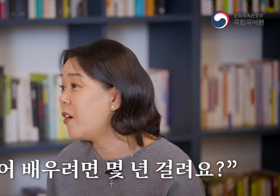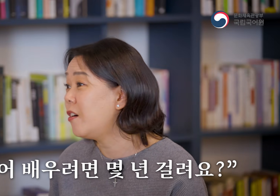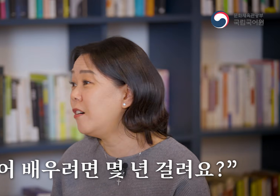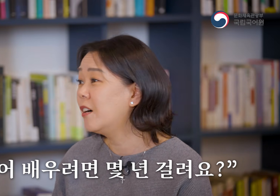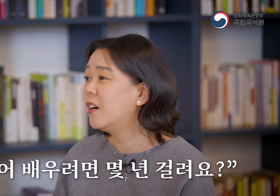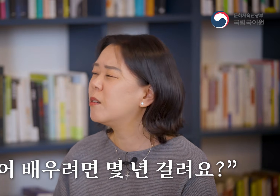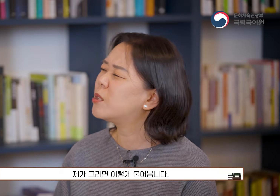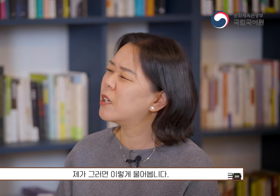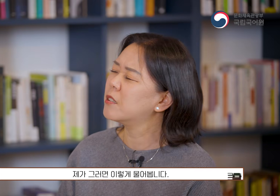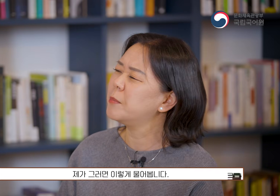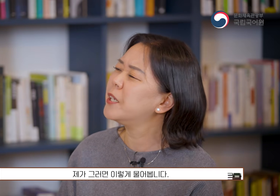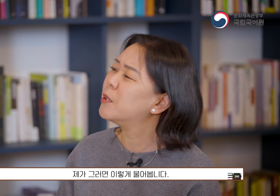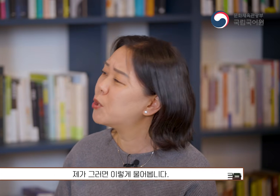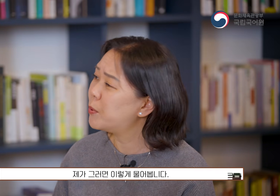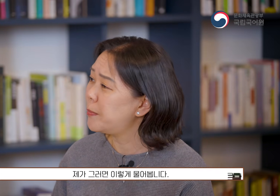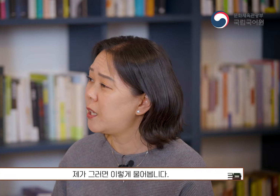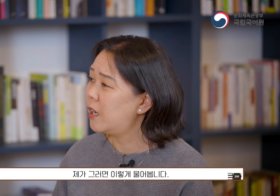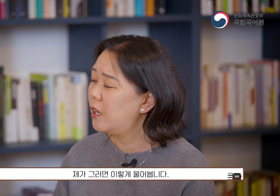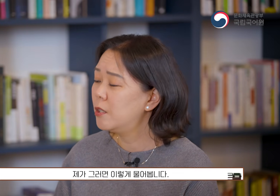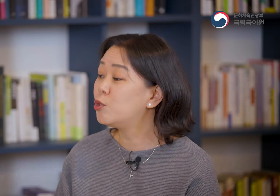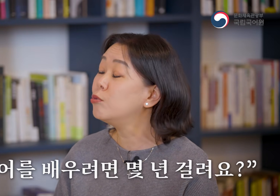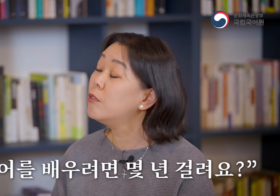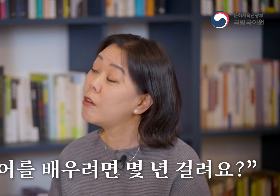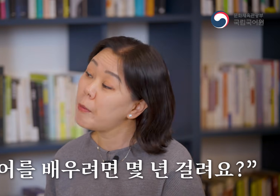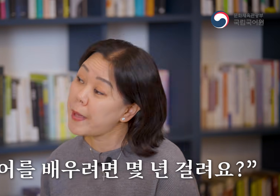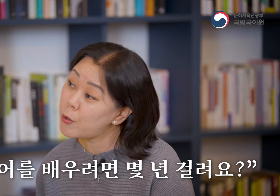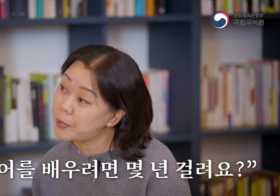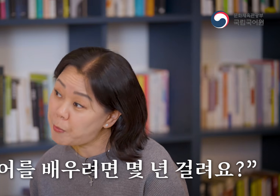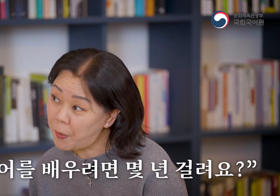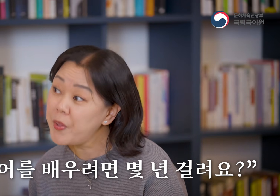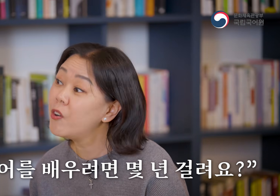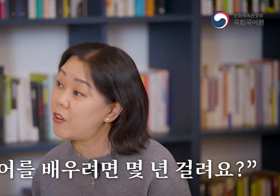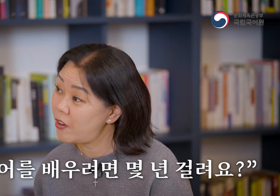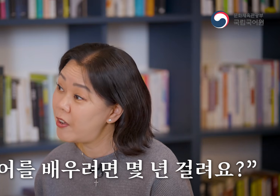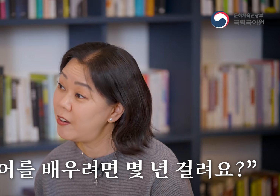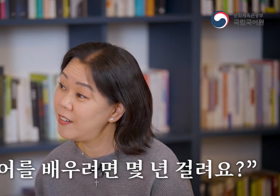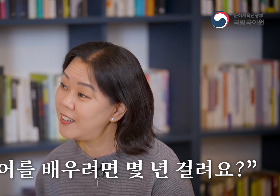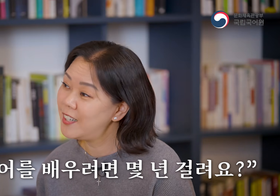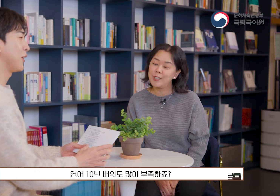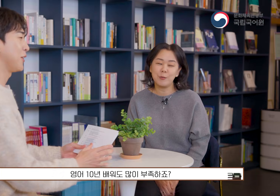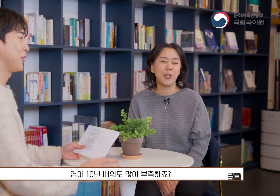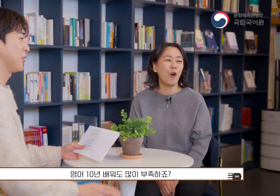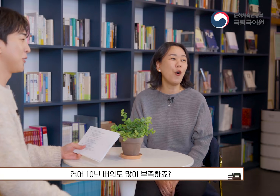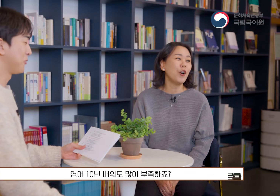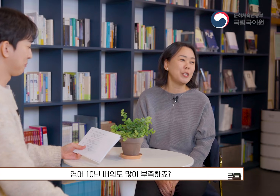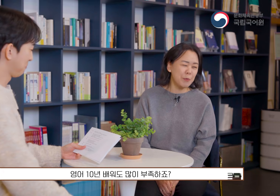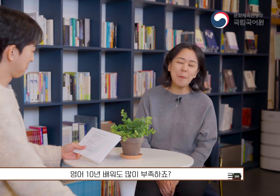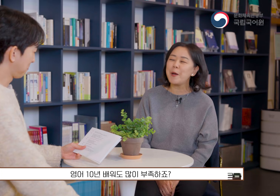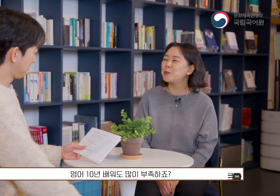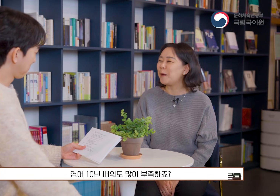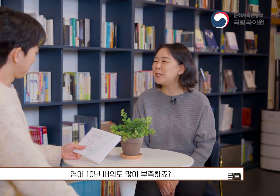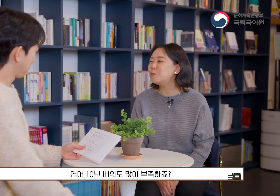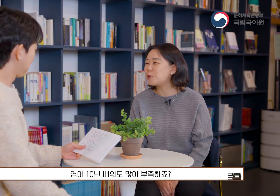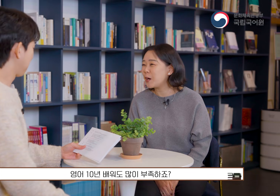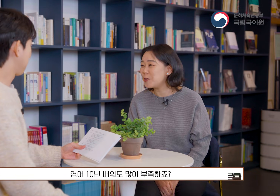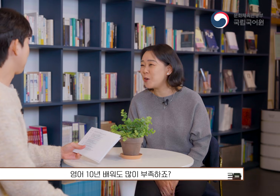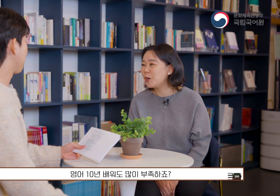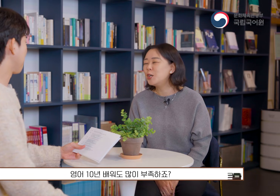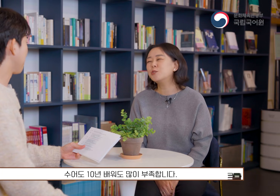걸려요? 제가 그럼 이렇게 물어봅니다. 중국어 배우면 몇 년 걸려요? 우리 영어 10년 배워도 많이 부족하죠?